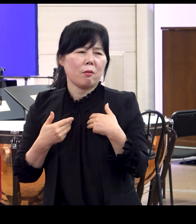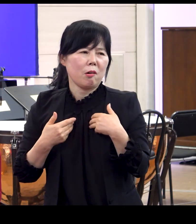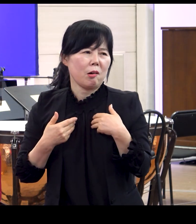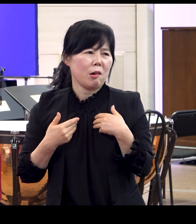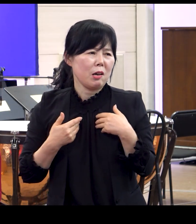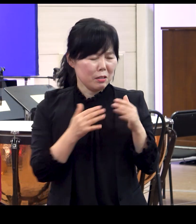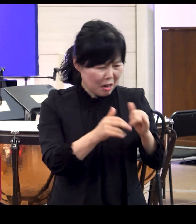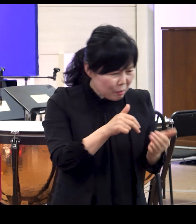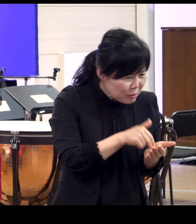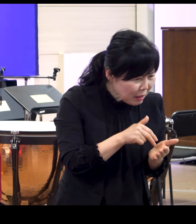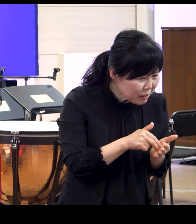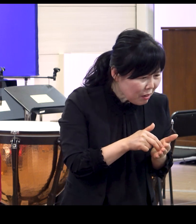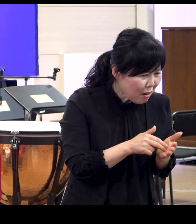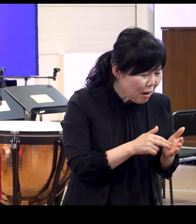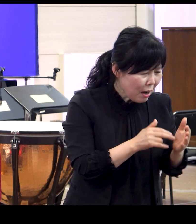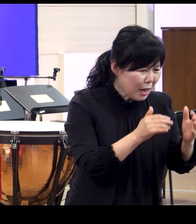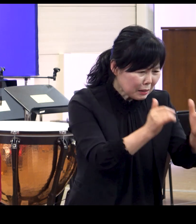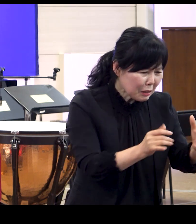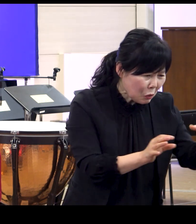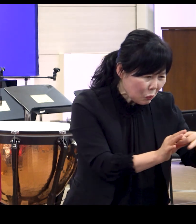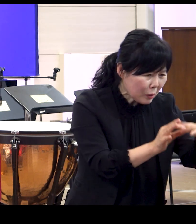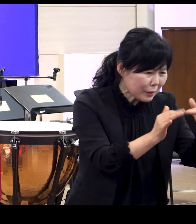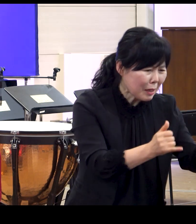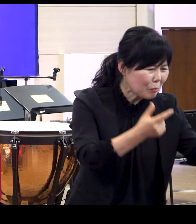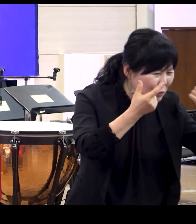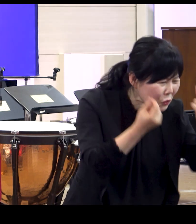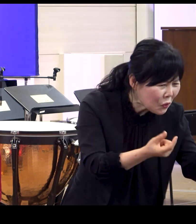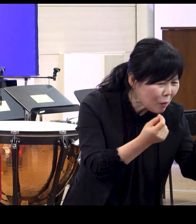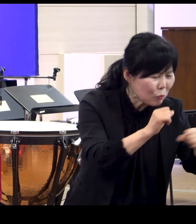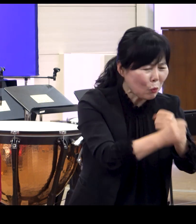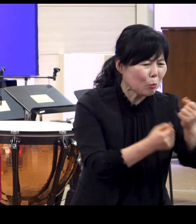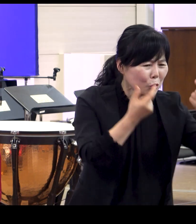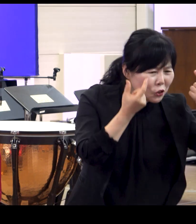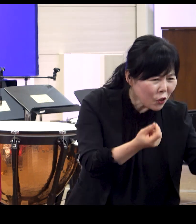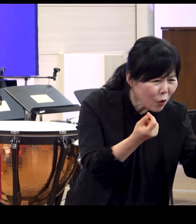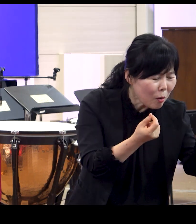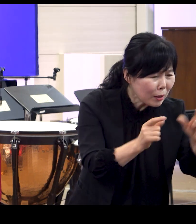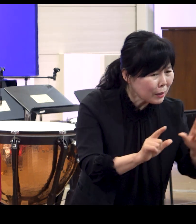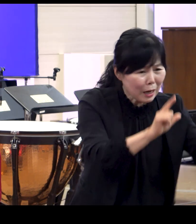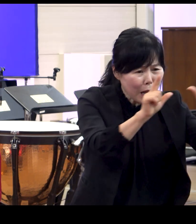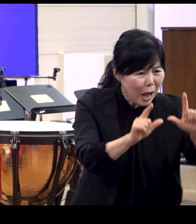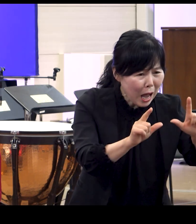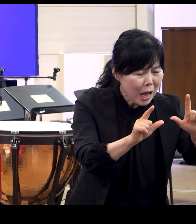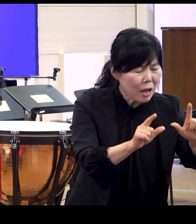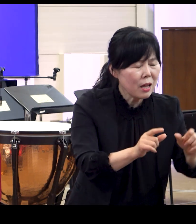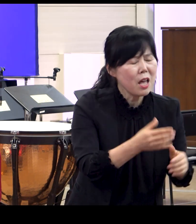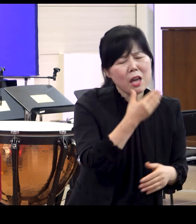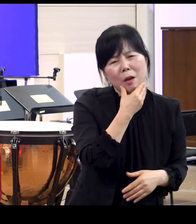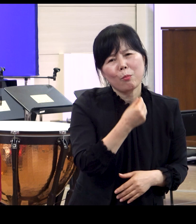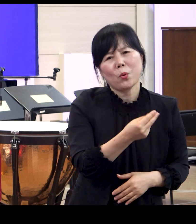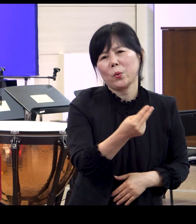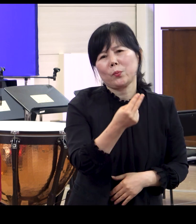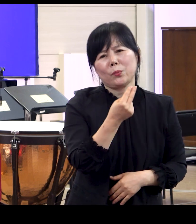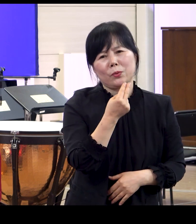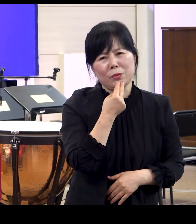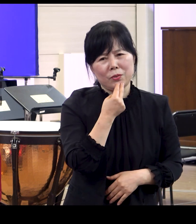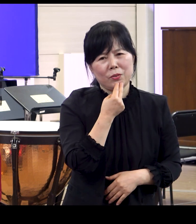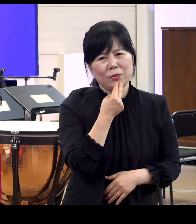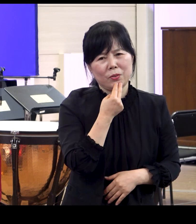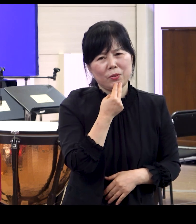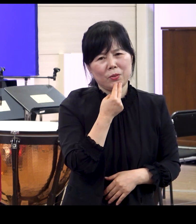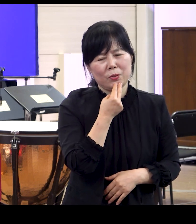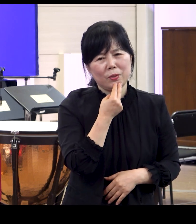육적인 만족 채워봤잖아요. 그거로 행복할 수 없어요. 그게 아니라